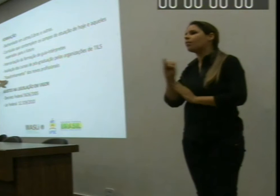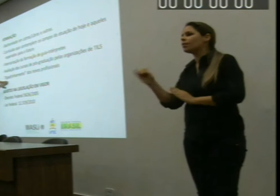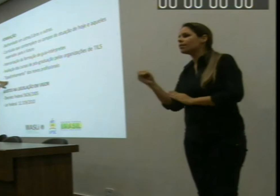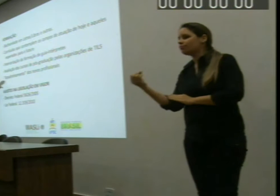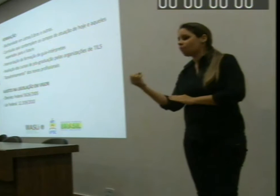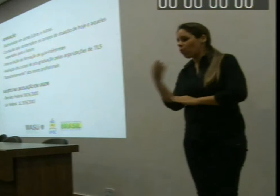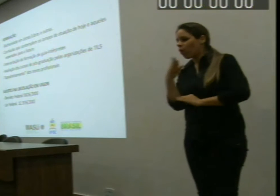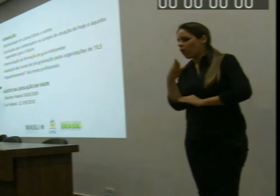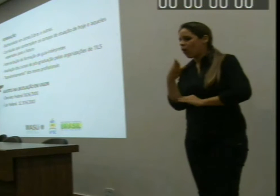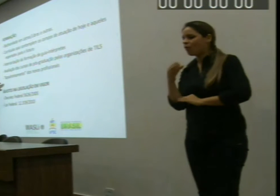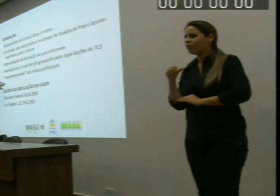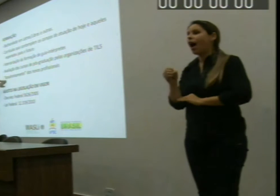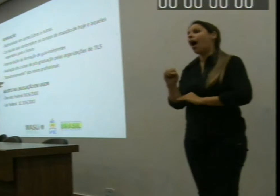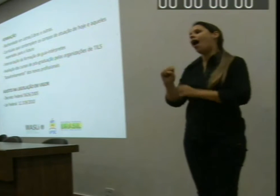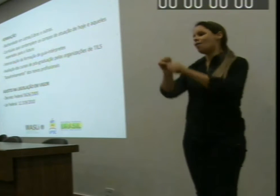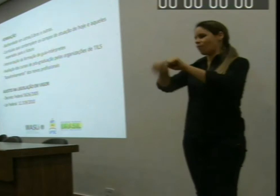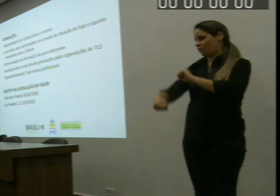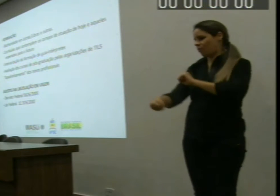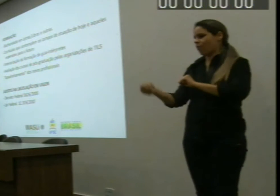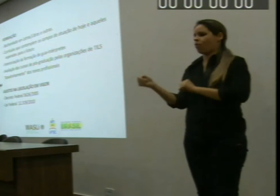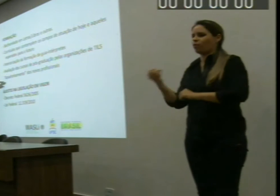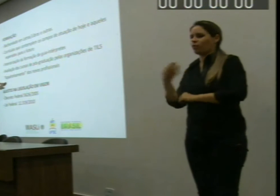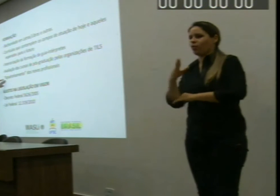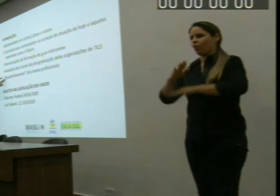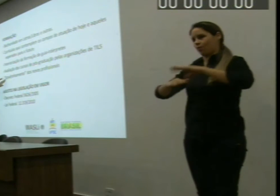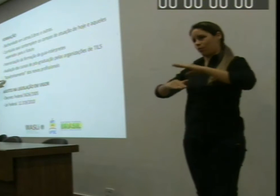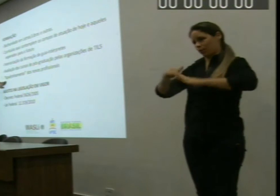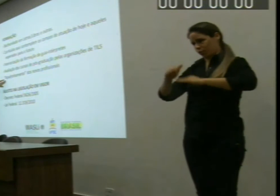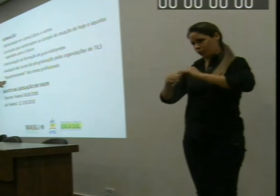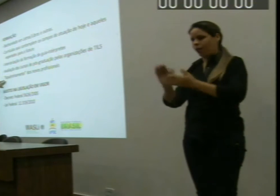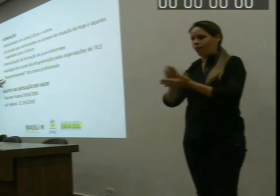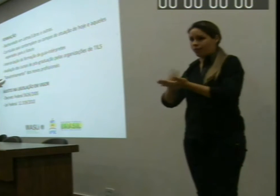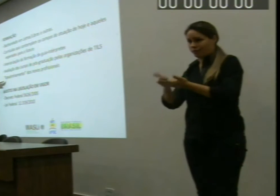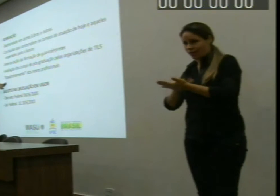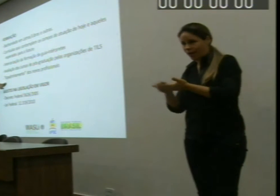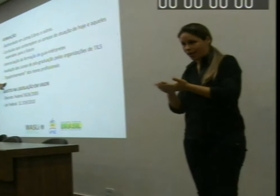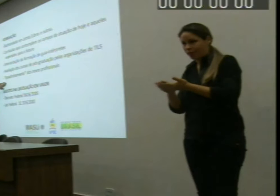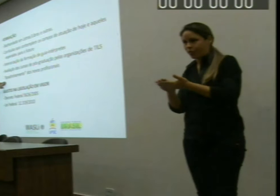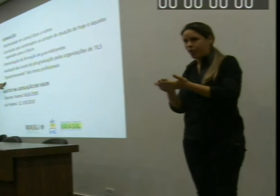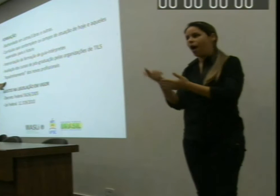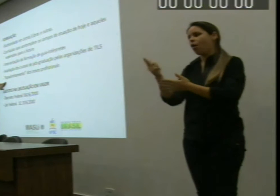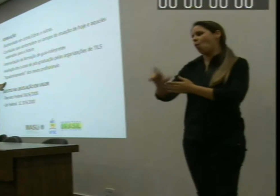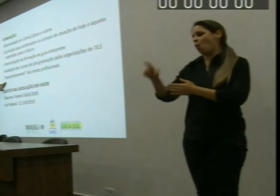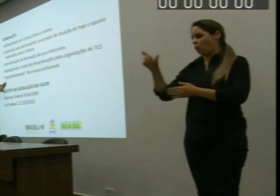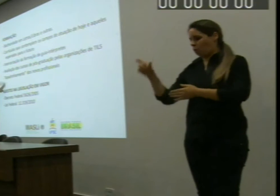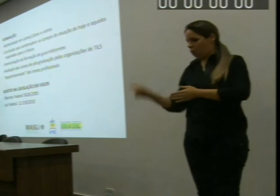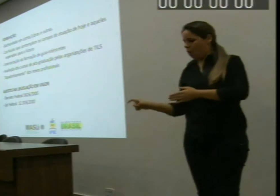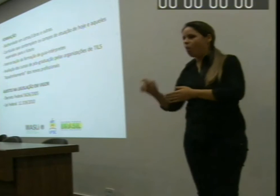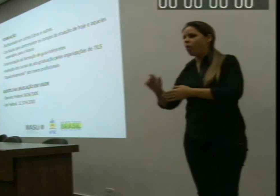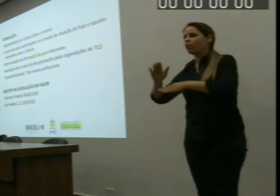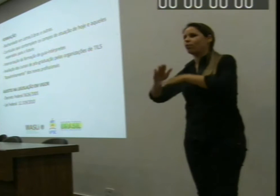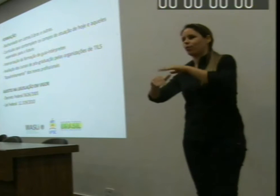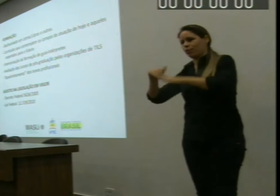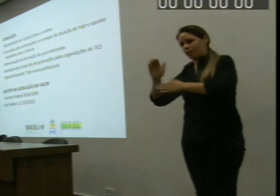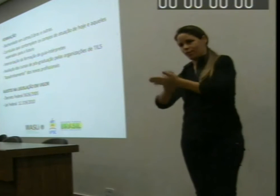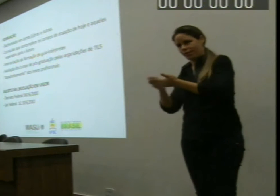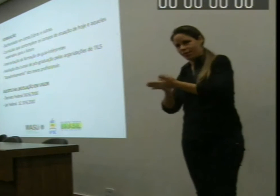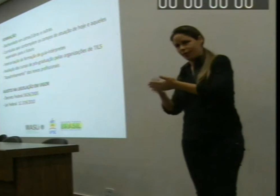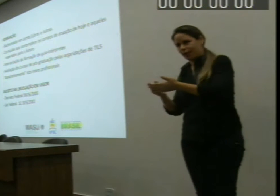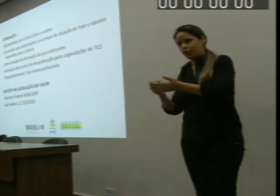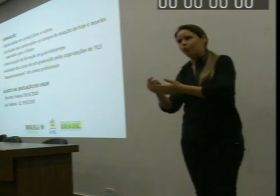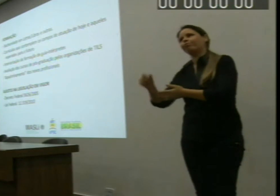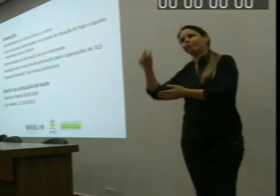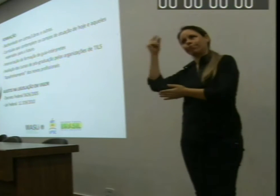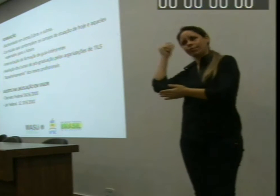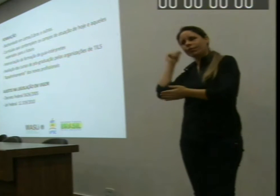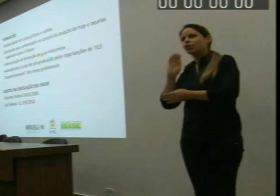um tutor ou um padrinho e esse padrinho tem a responsabilidade de acompanhá-lo até o momento de dizer olha a partir de agora ele